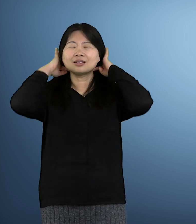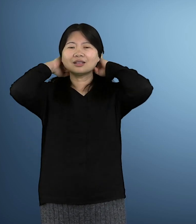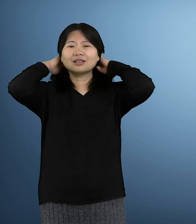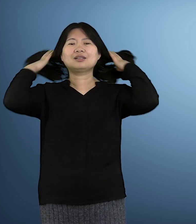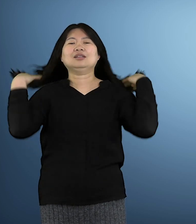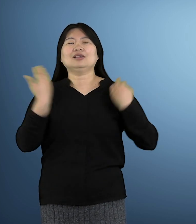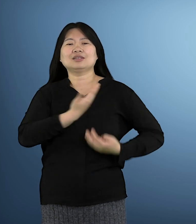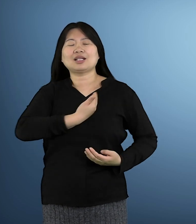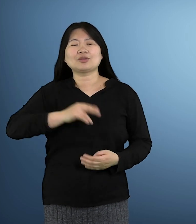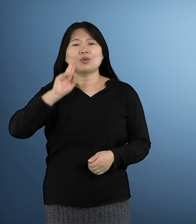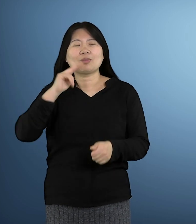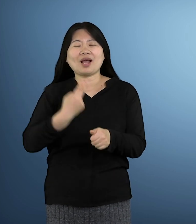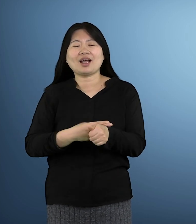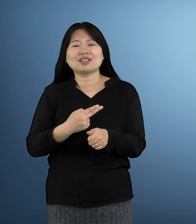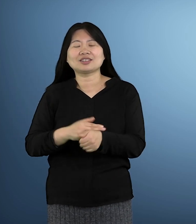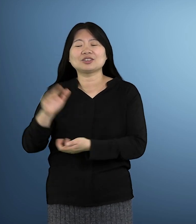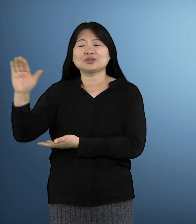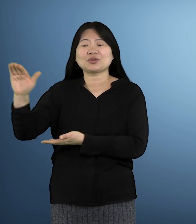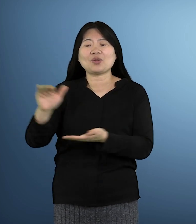이것은 사도 바울의 이야기고,